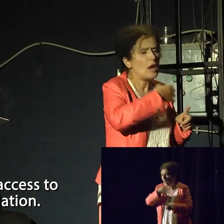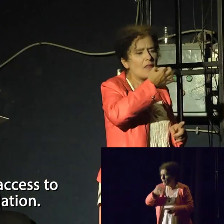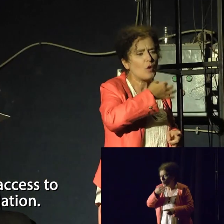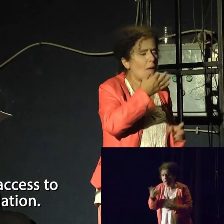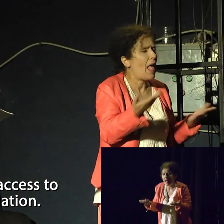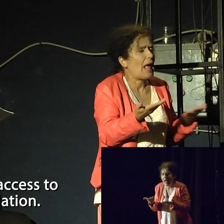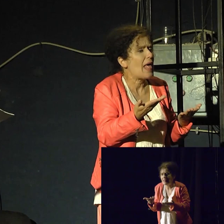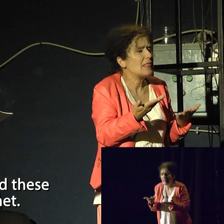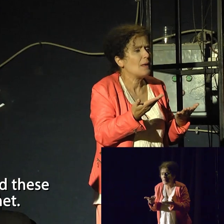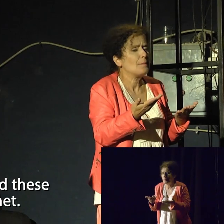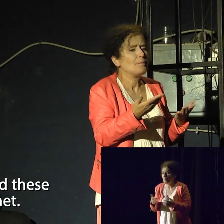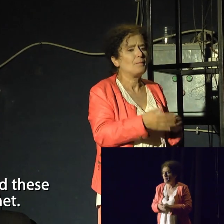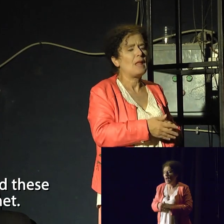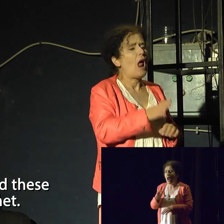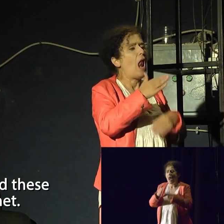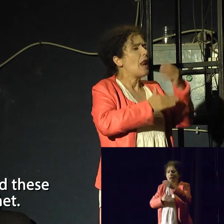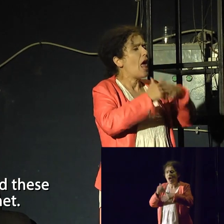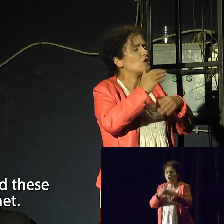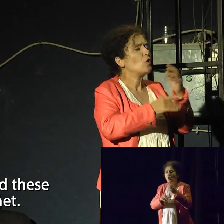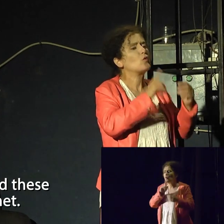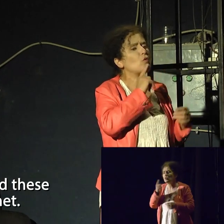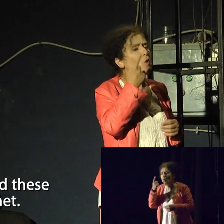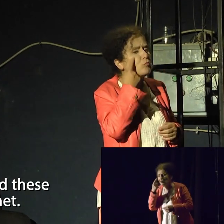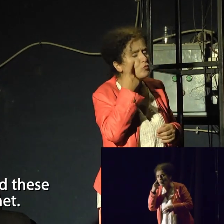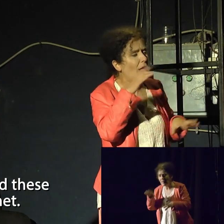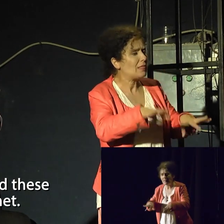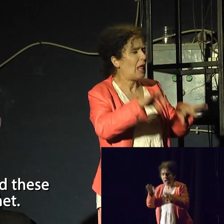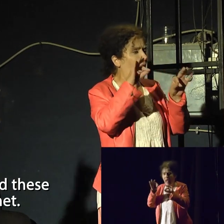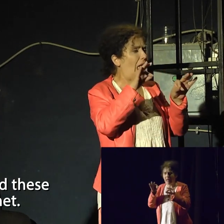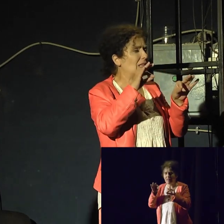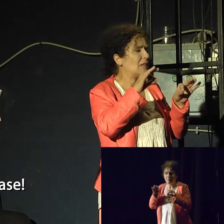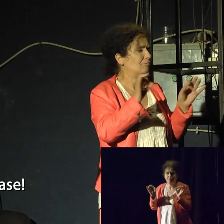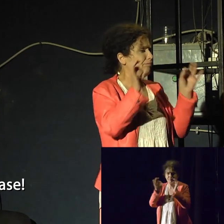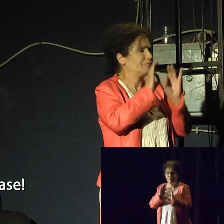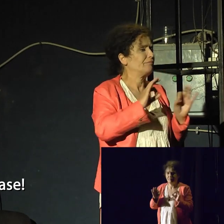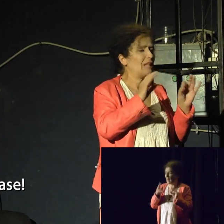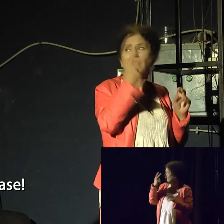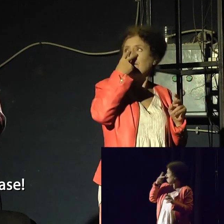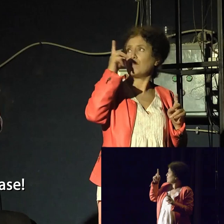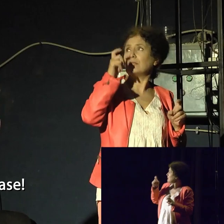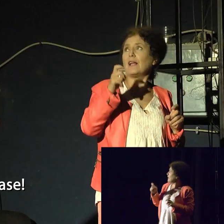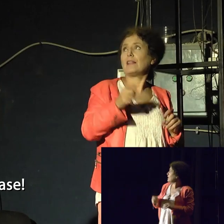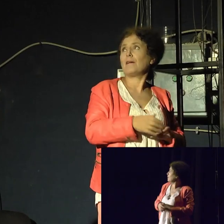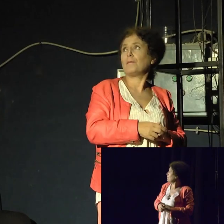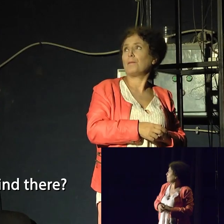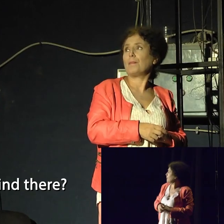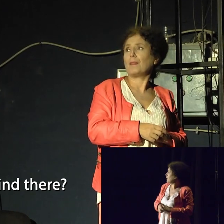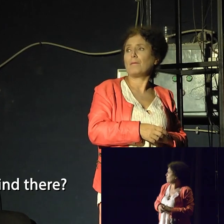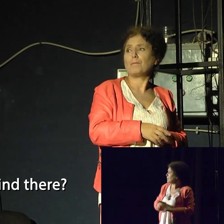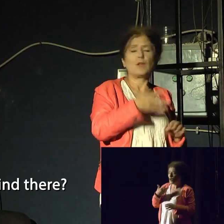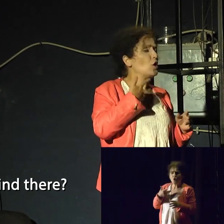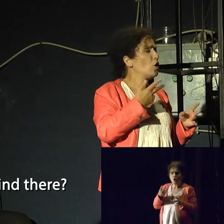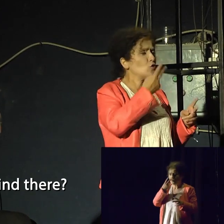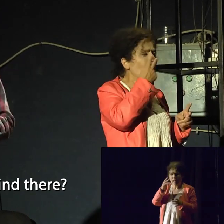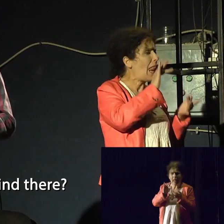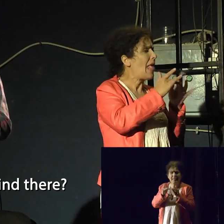информации и начинот на кој што се обидуваат да ги најдат е на интернет. Ако може само слайдот. И што ќе